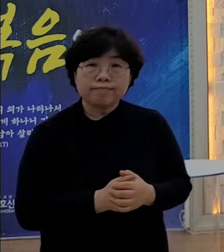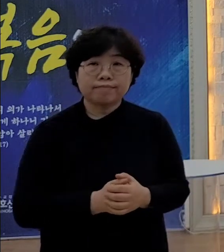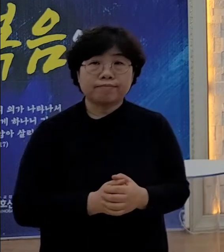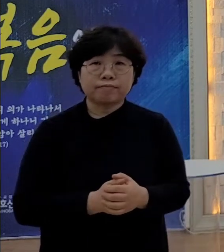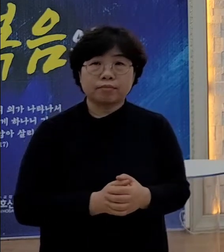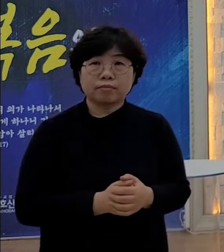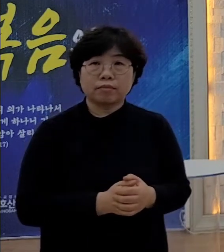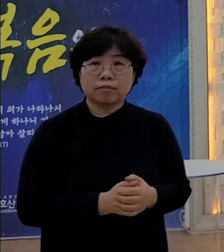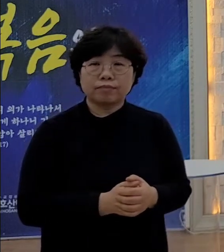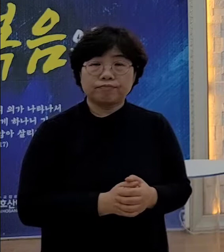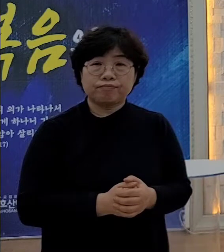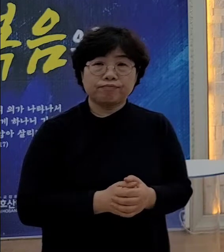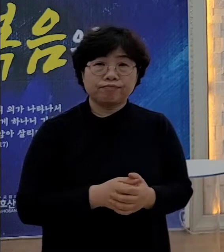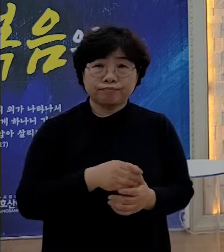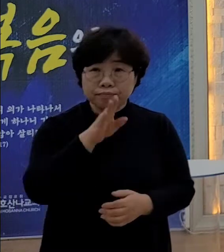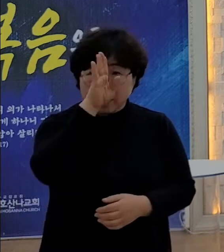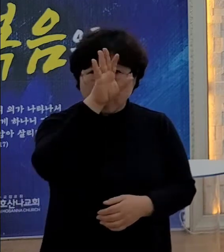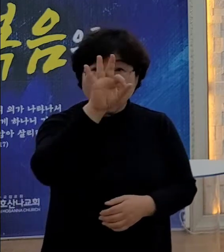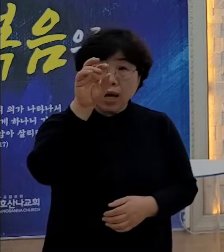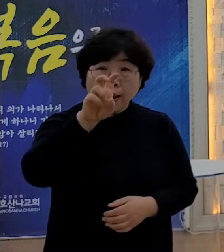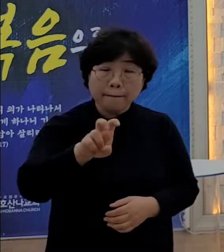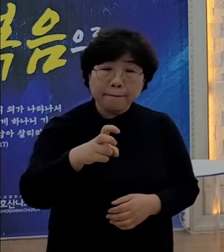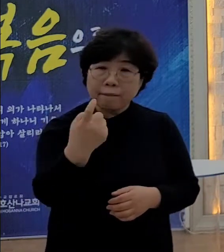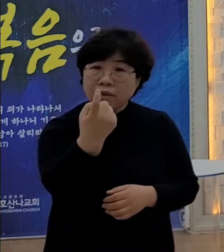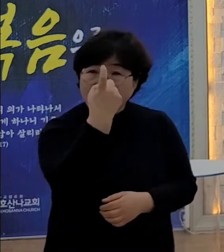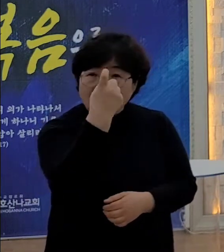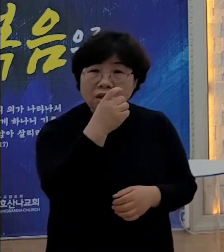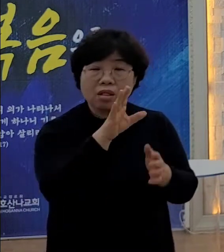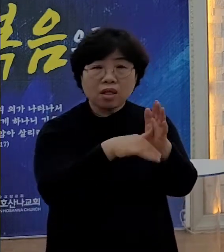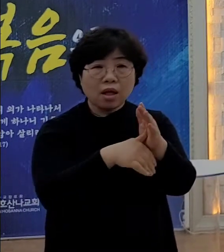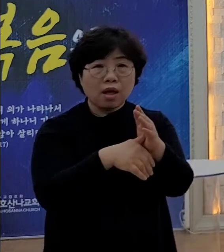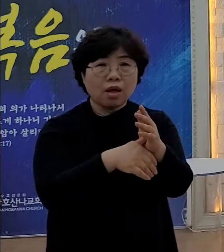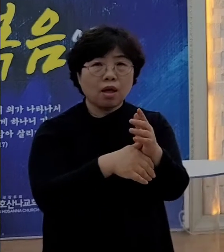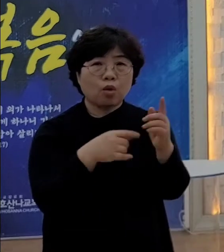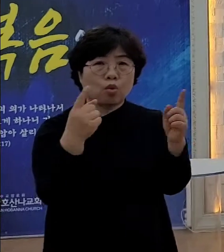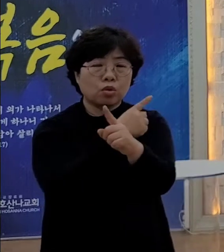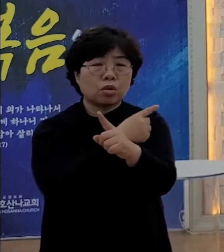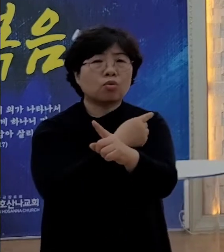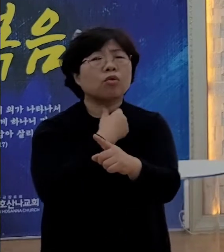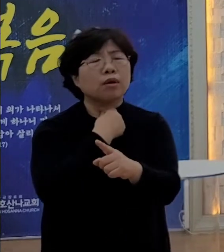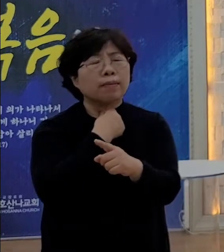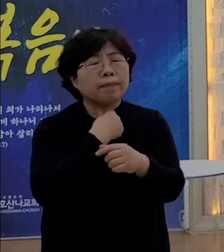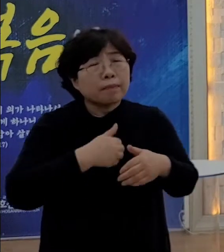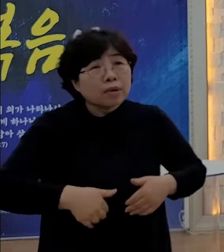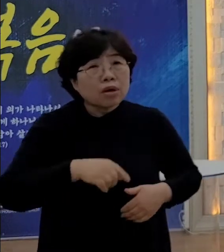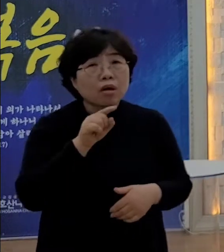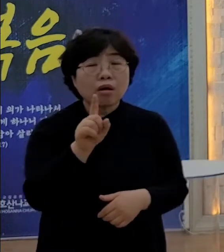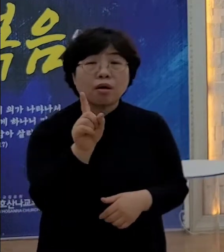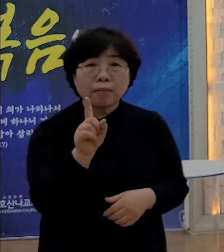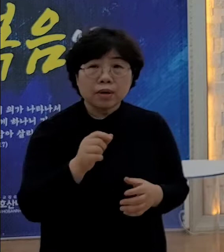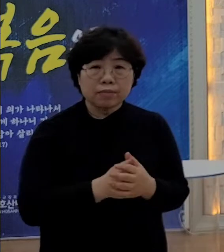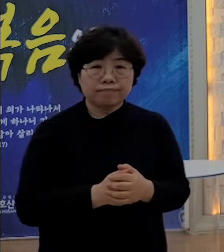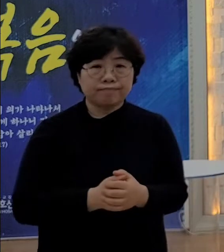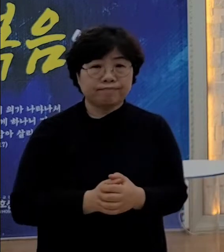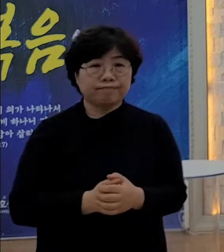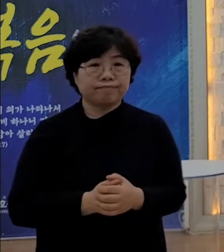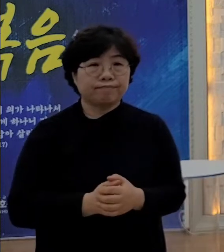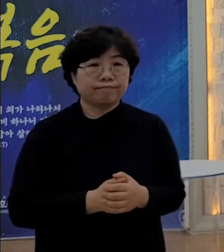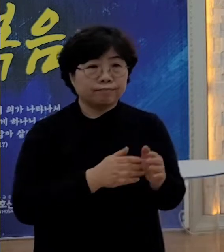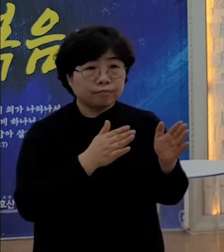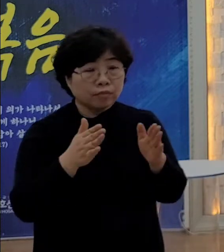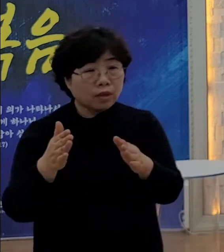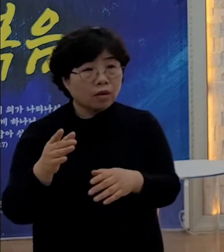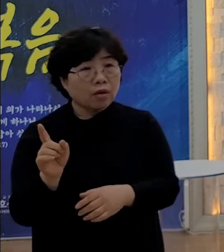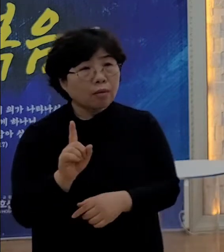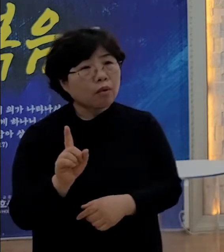야, 암에 걸렸어요. 이 암을 치료하고 싶어요. 어떻게 하면 좋을까요? 좋든 싫든 이런 과정이